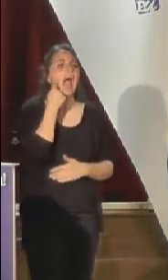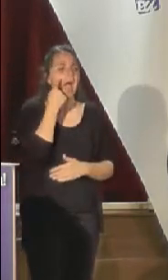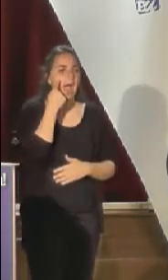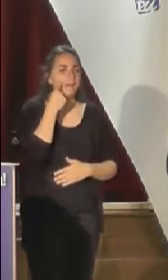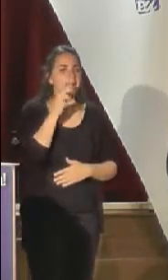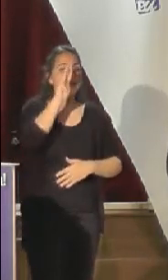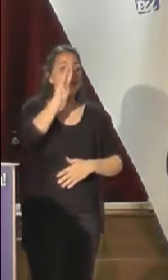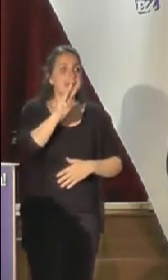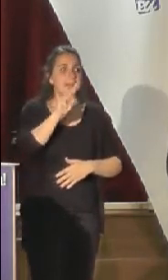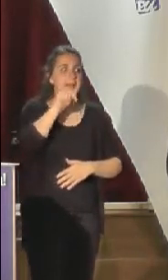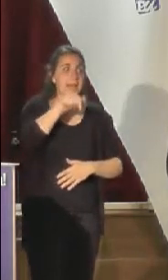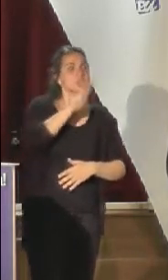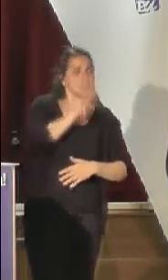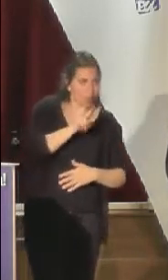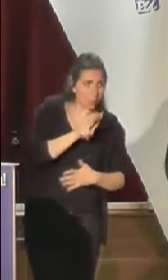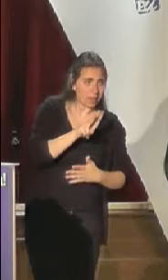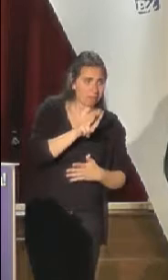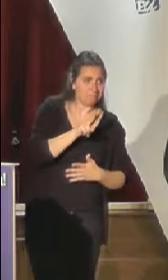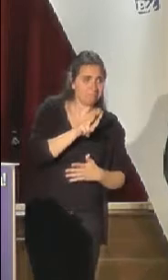ir a segunda.